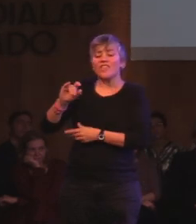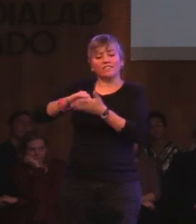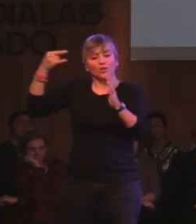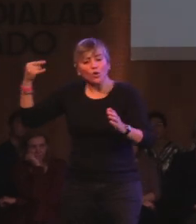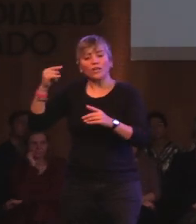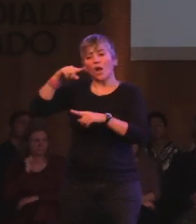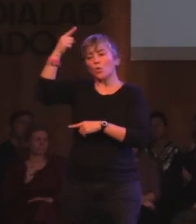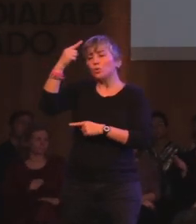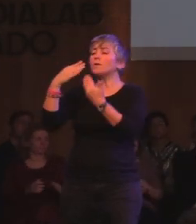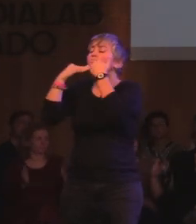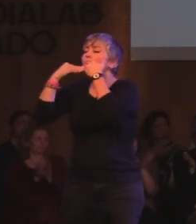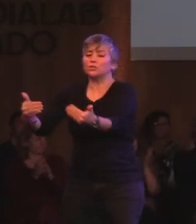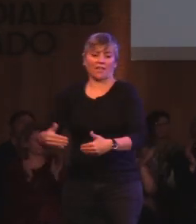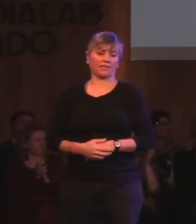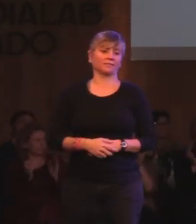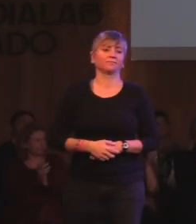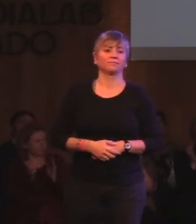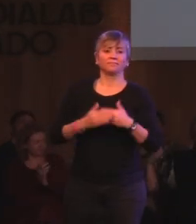y cultura. Muchísimas gracias.